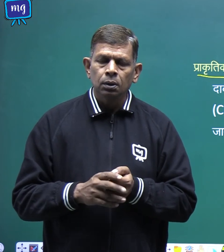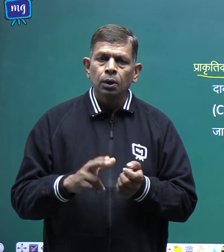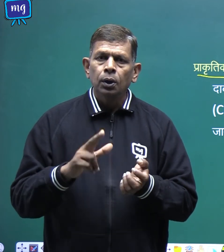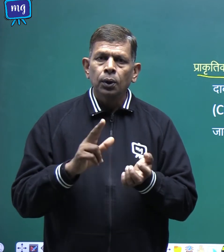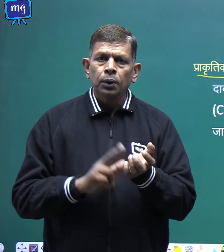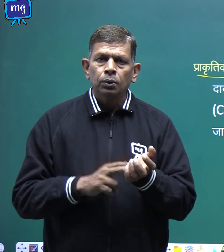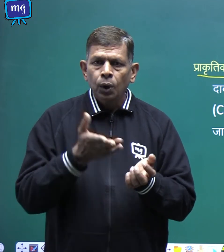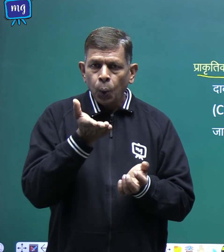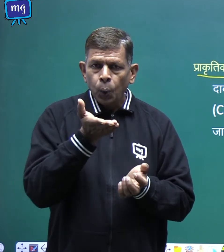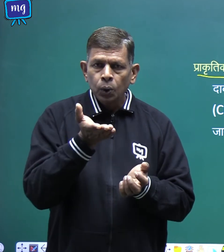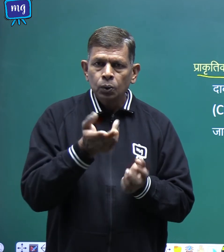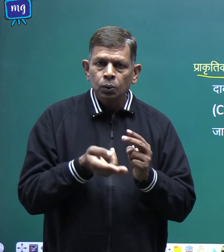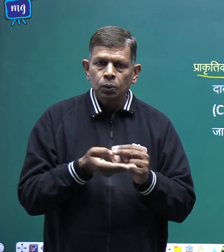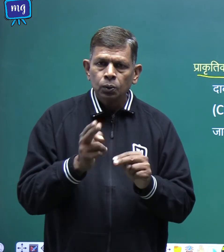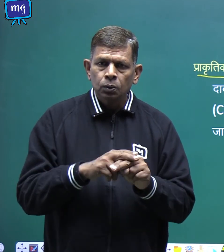प्राकृतिक गैस को